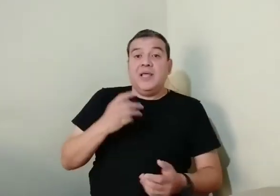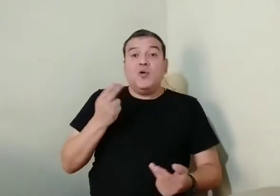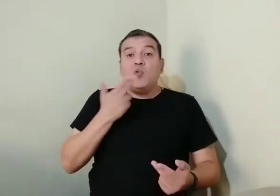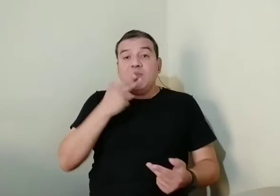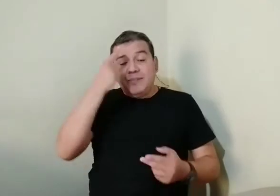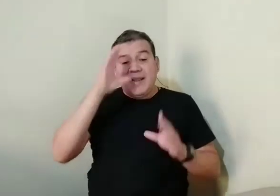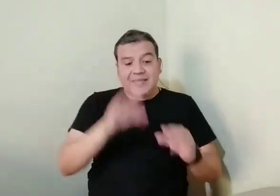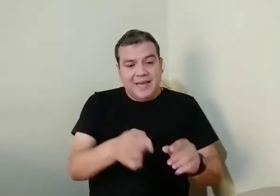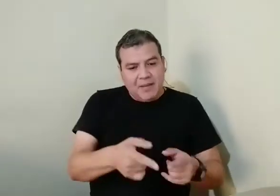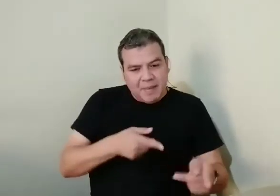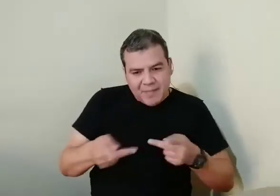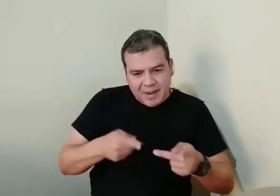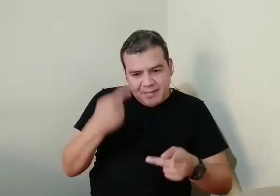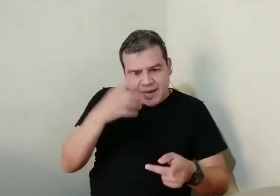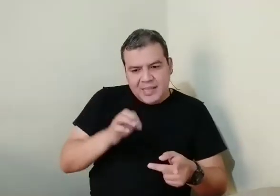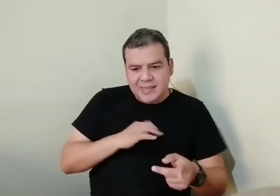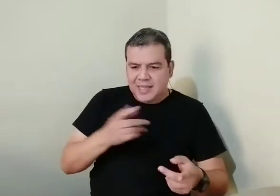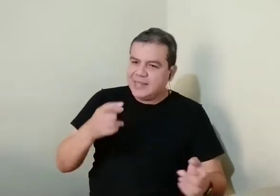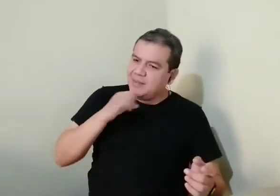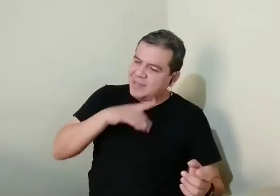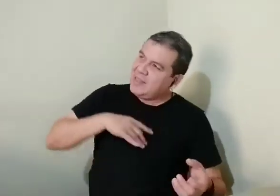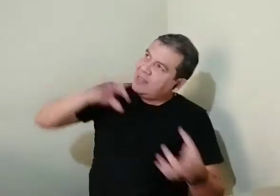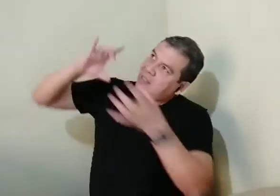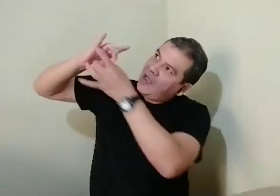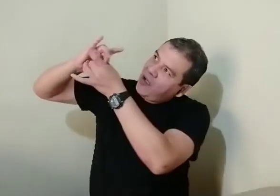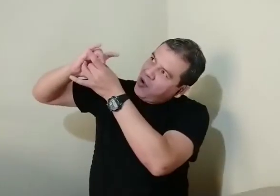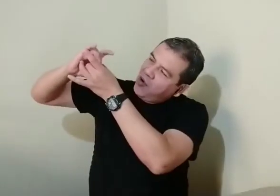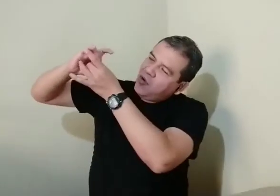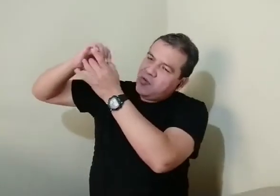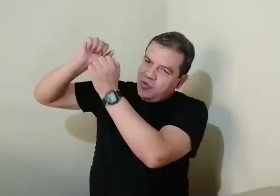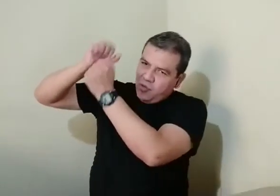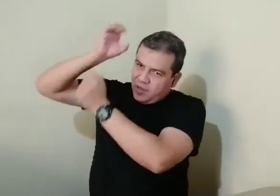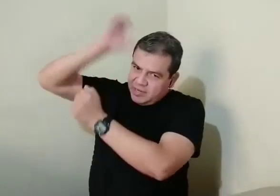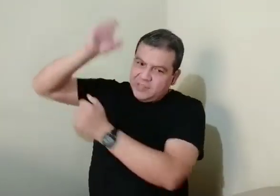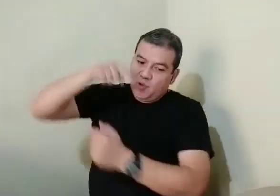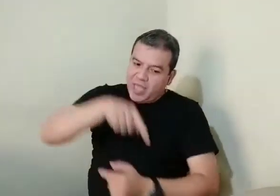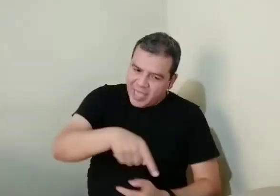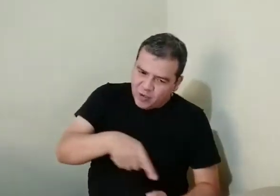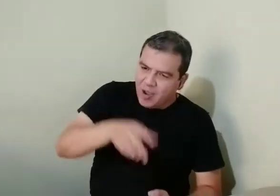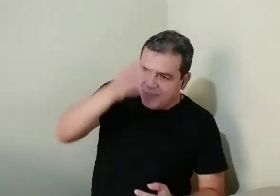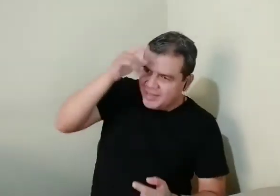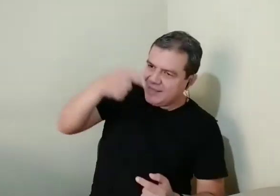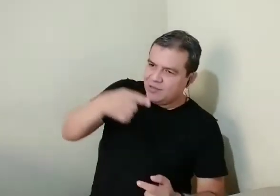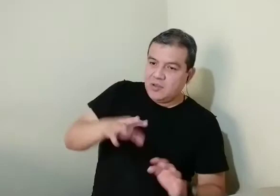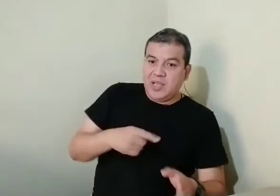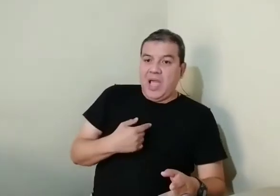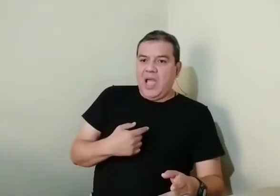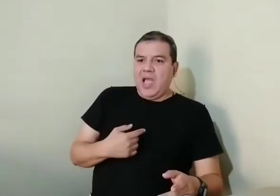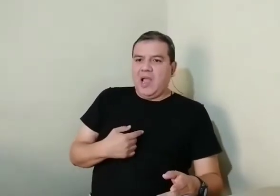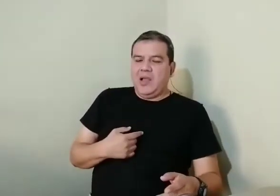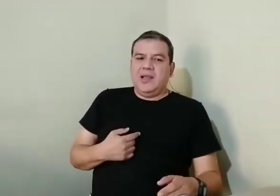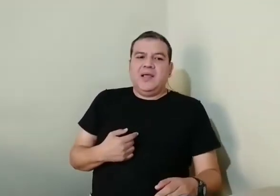Sin embargo, a todos se nos ha dado el sagrado don de libre albedrío.